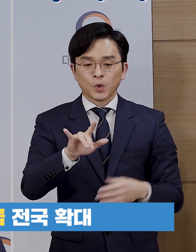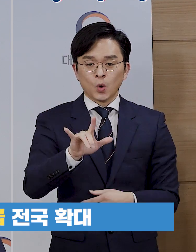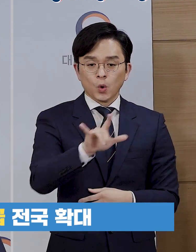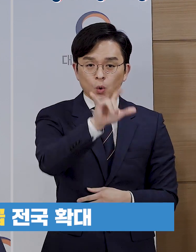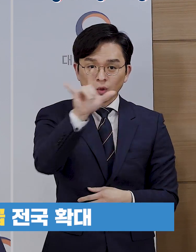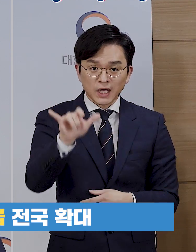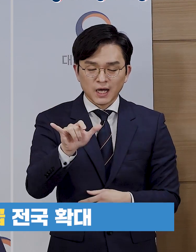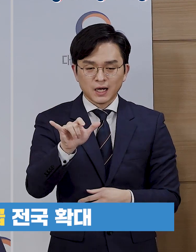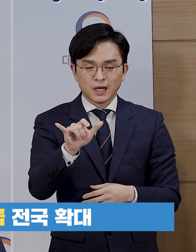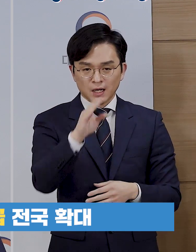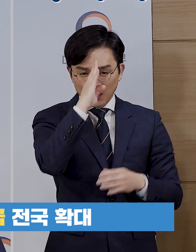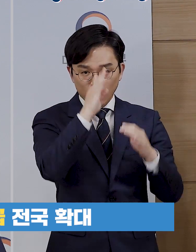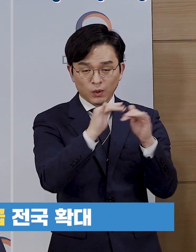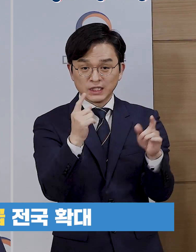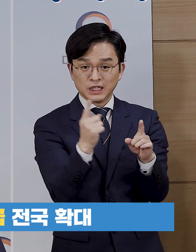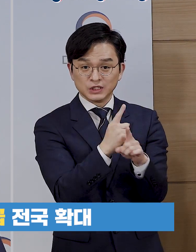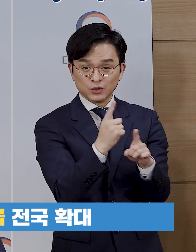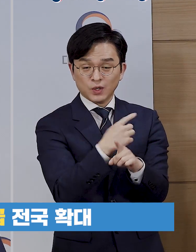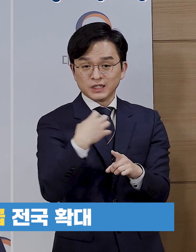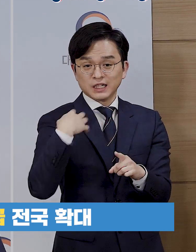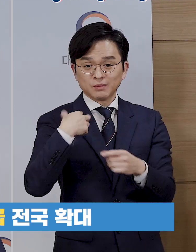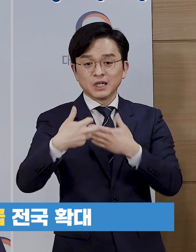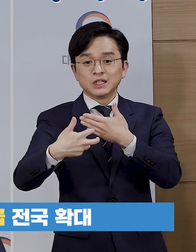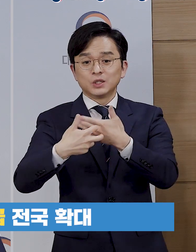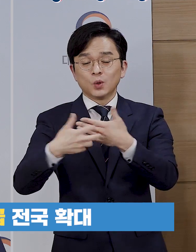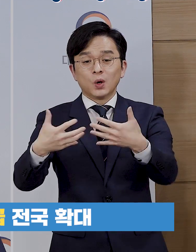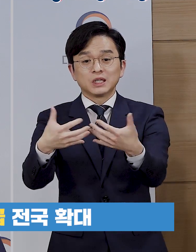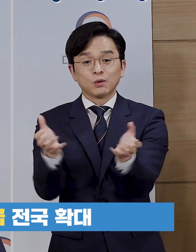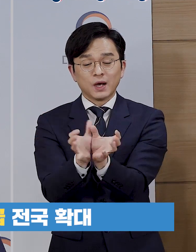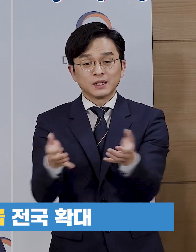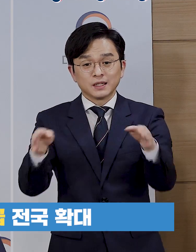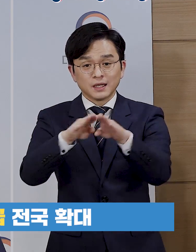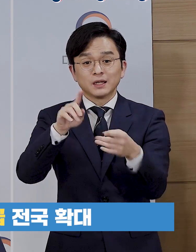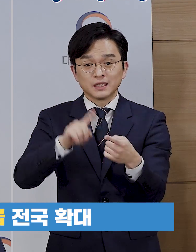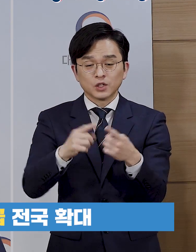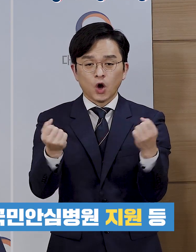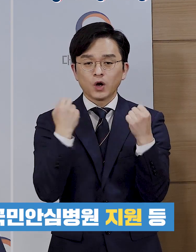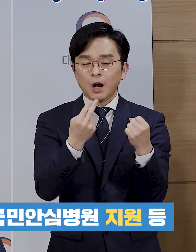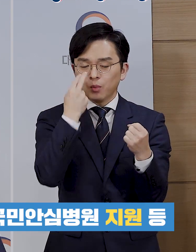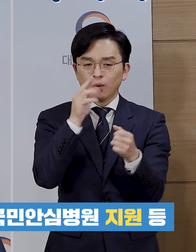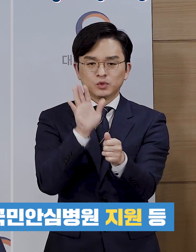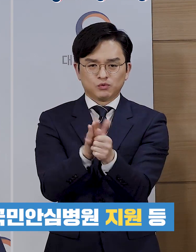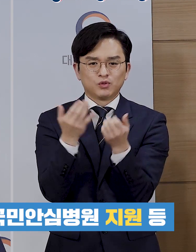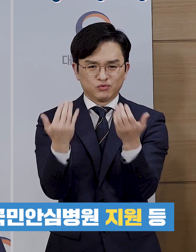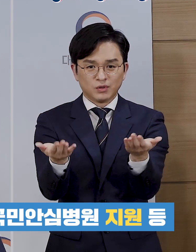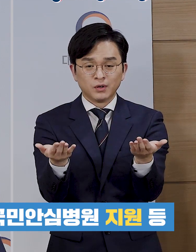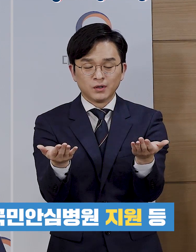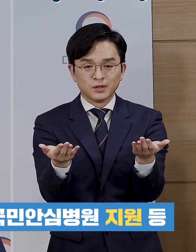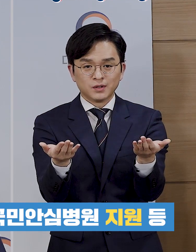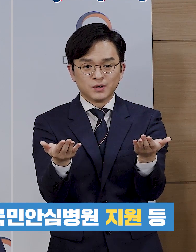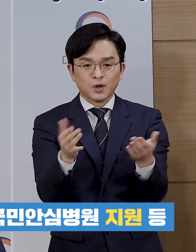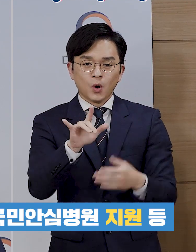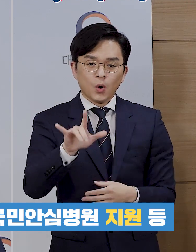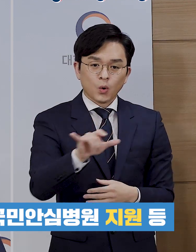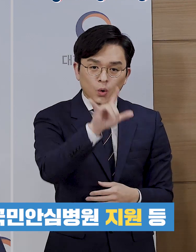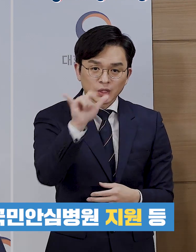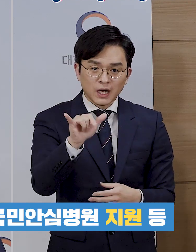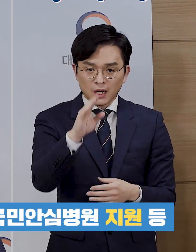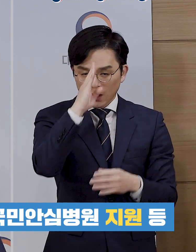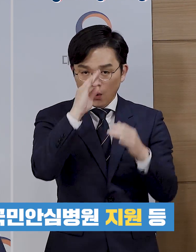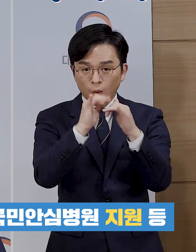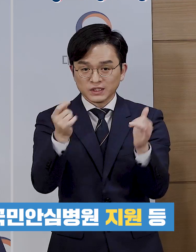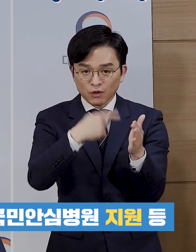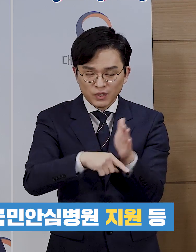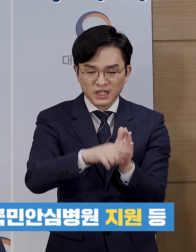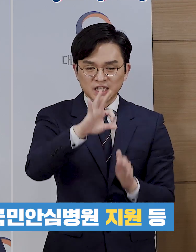치료하는 의료기관에 대한 건강보험 지원도 강화하겠습니다. 코로나19 환자를 위한